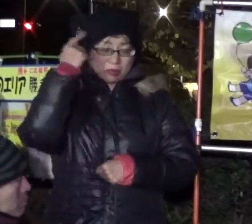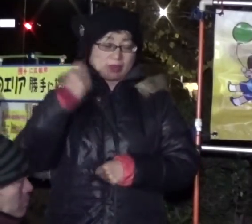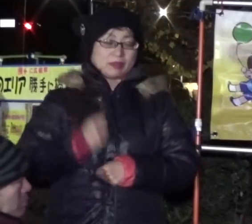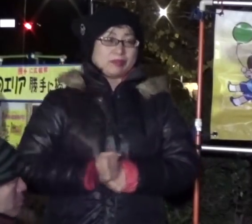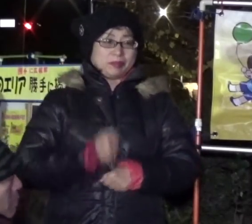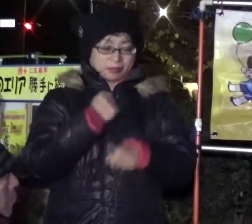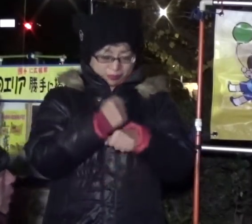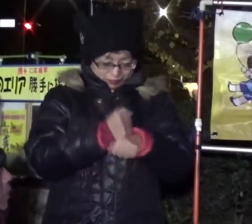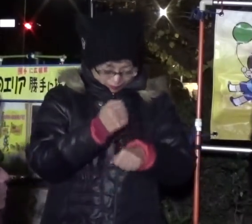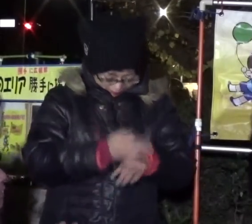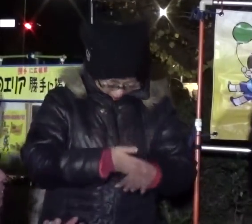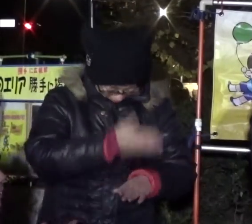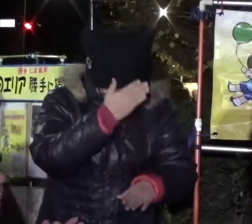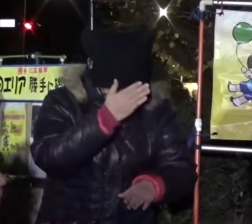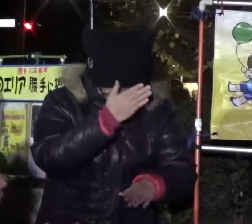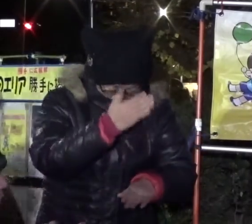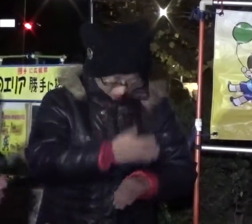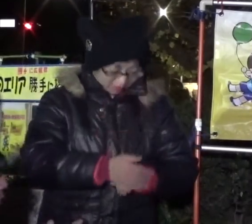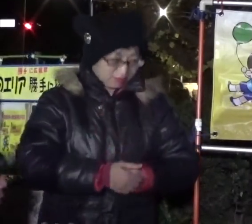です。